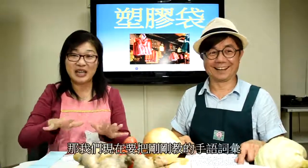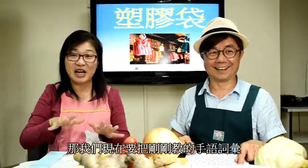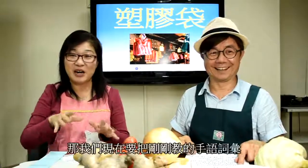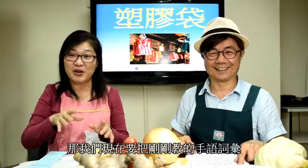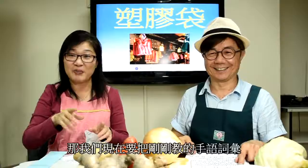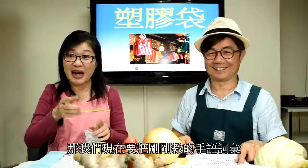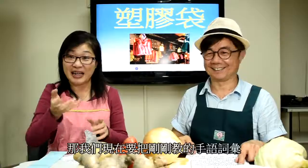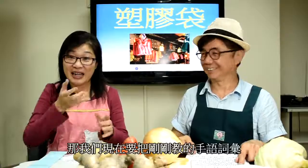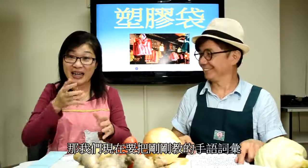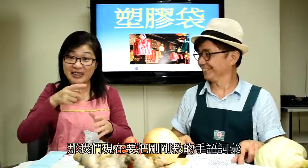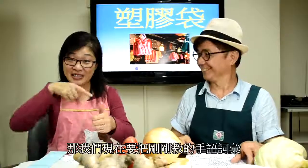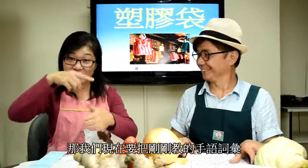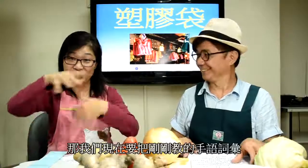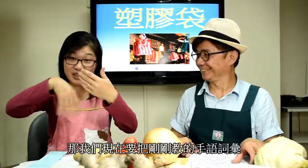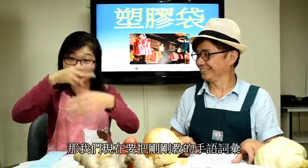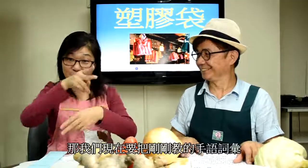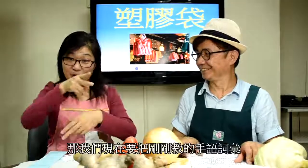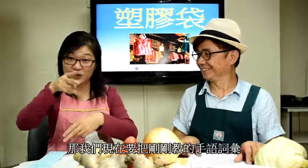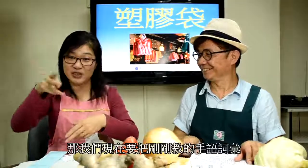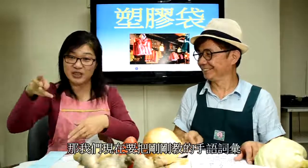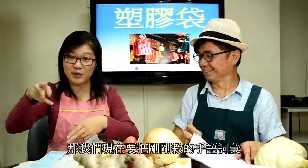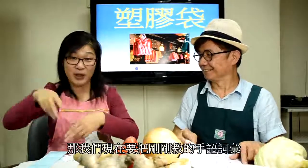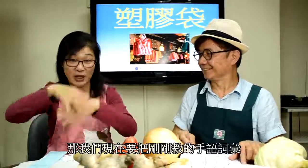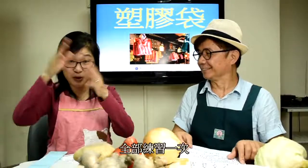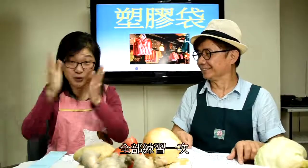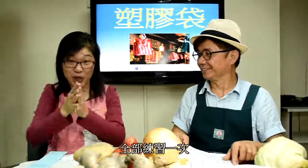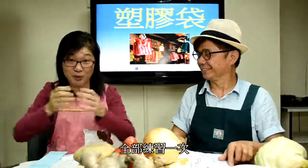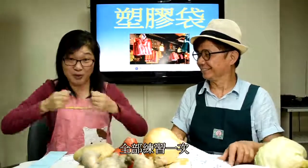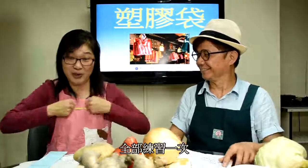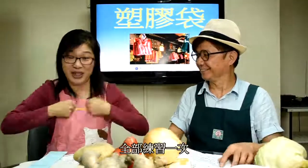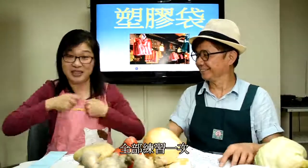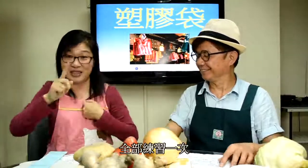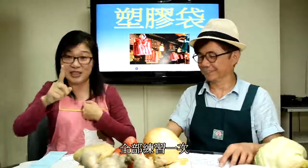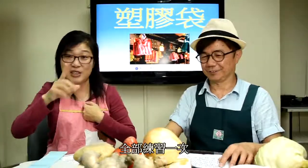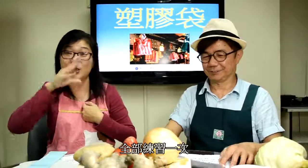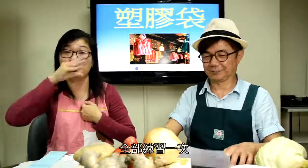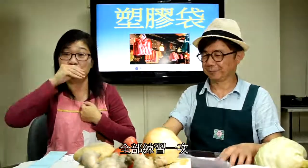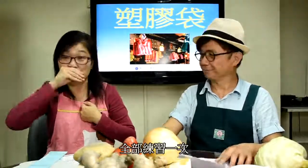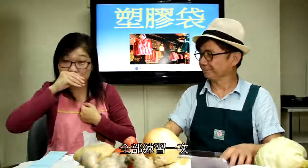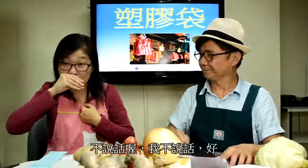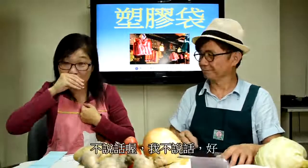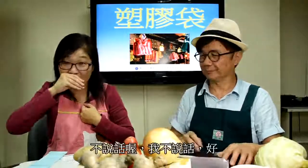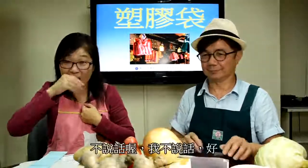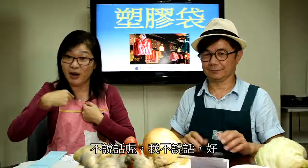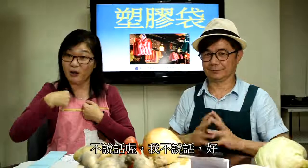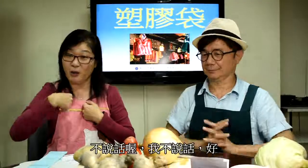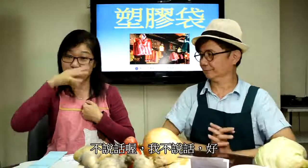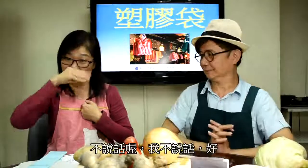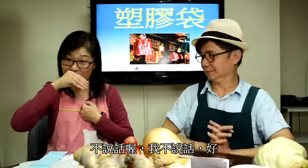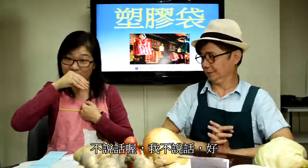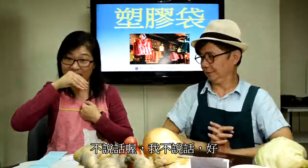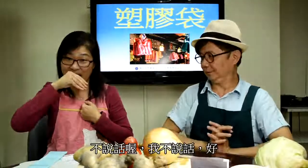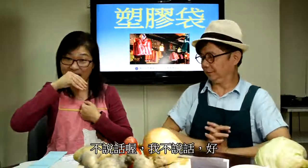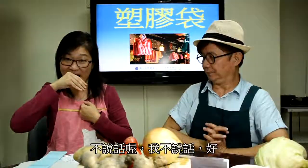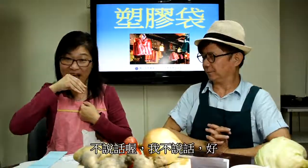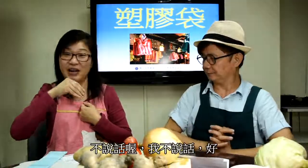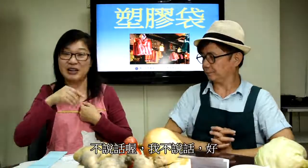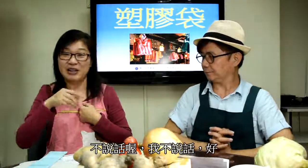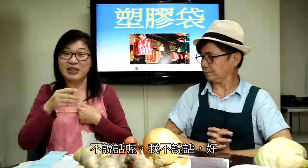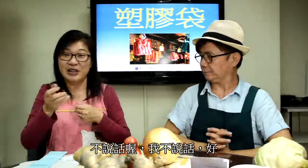要把刚刚教的手语词汇全部练习一次，不说话哦，我不说话。好，